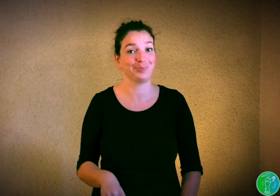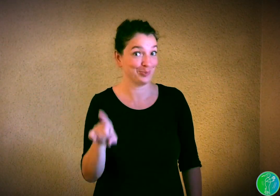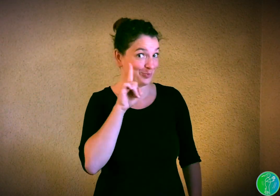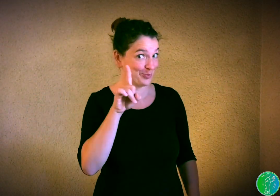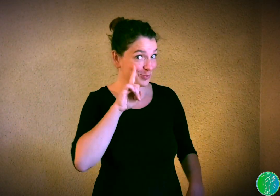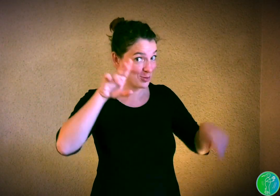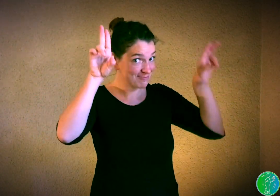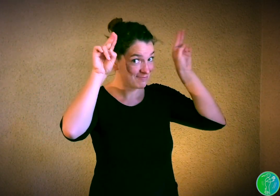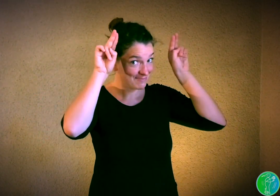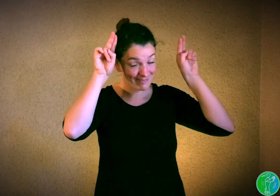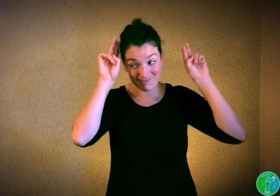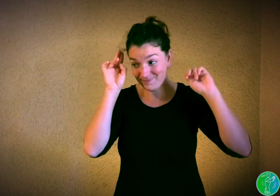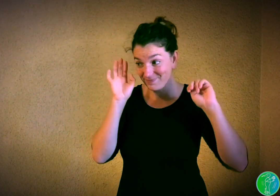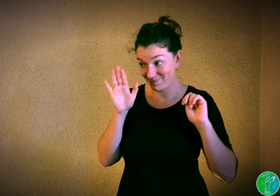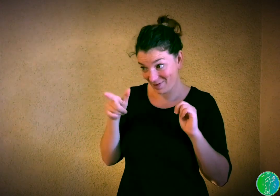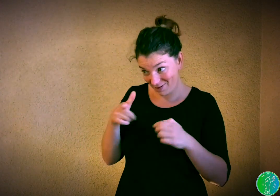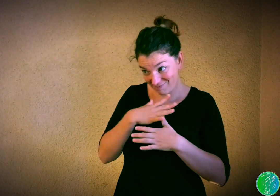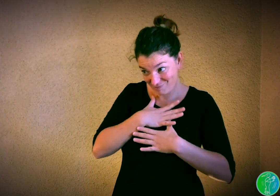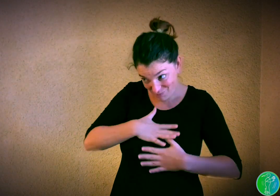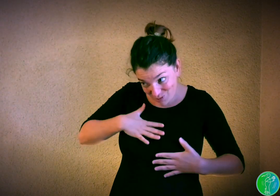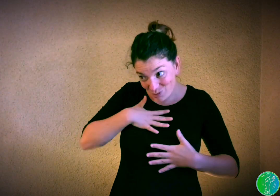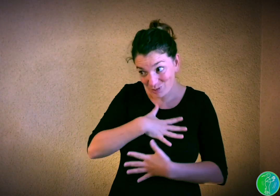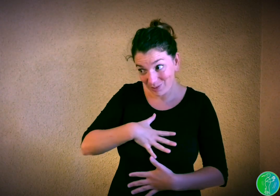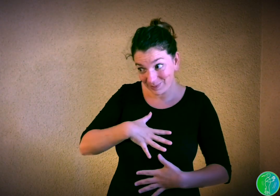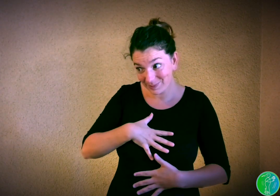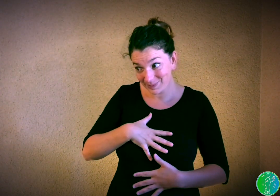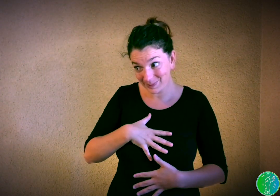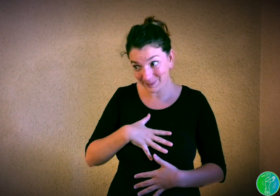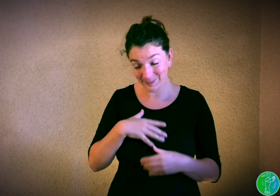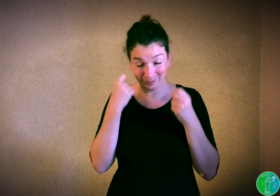« Bon, demanda maman, es-tu content, mon grand ? »